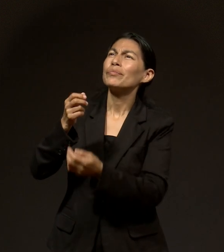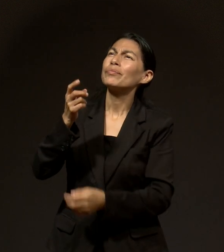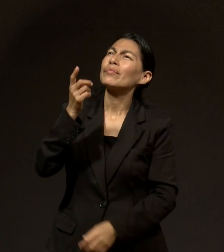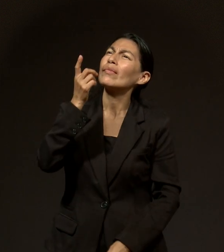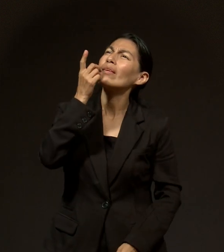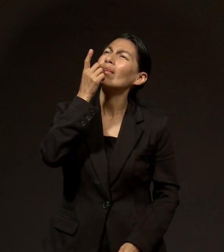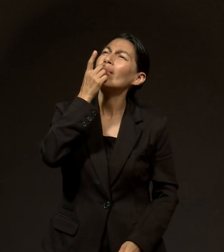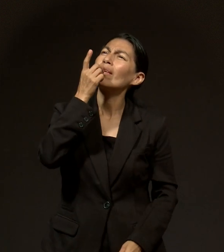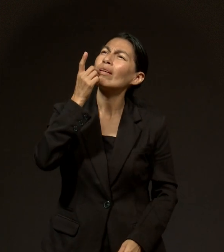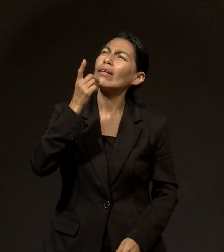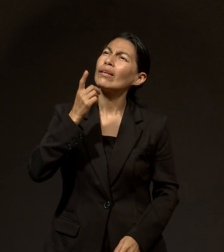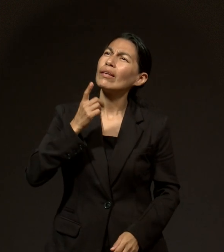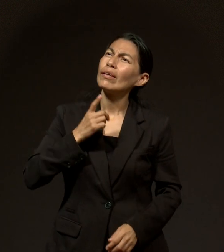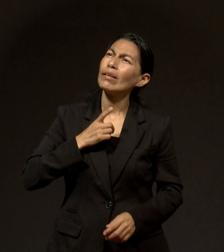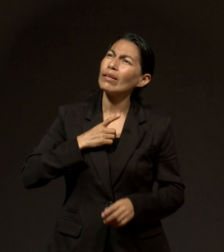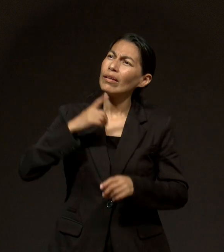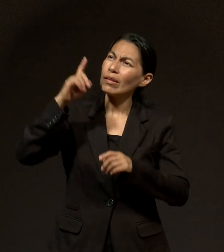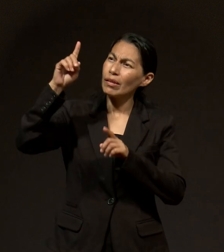Escúchame